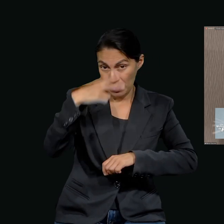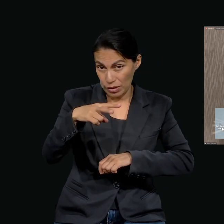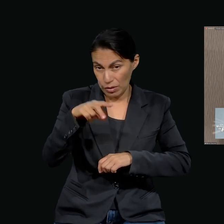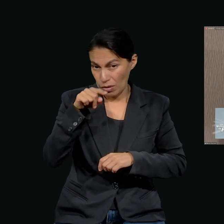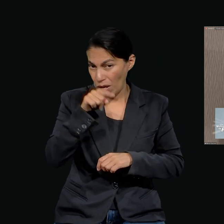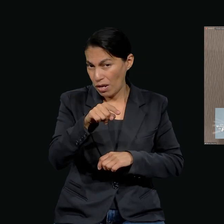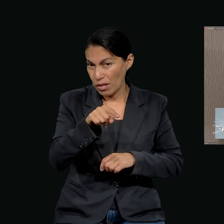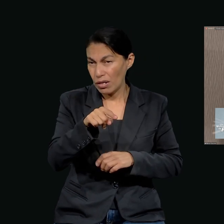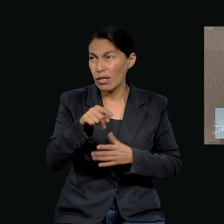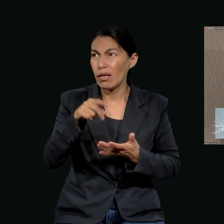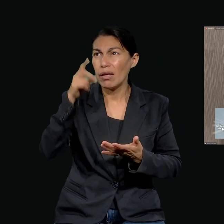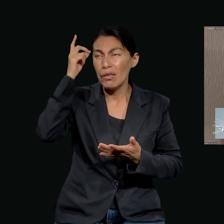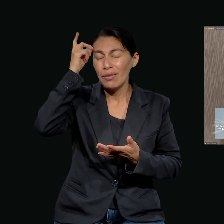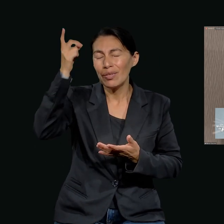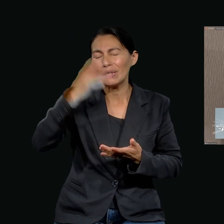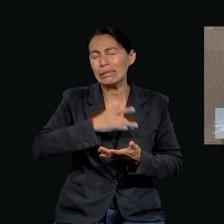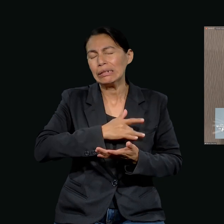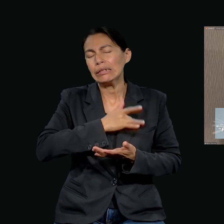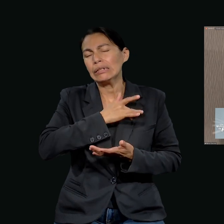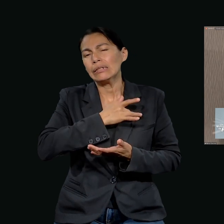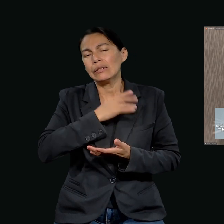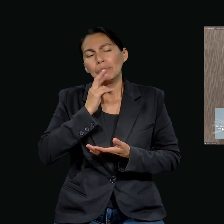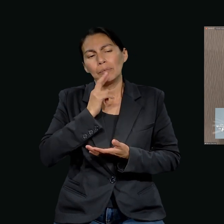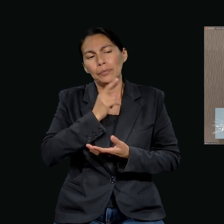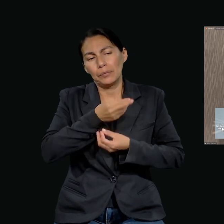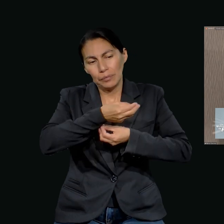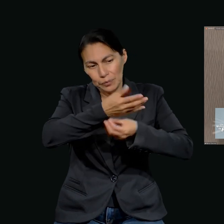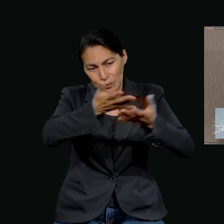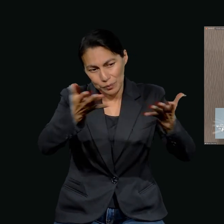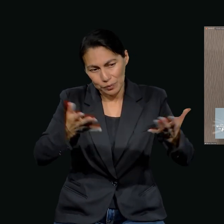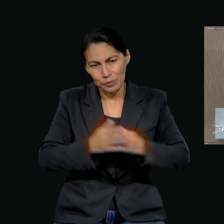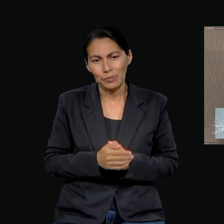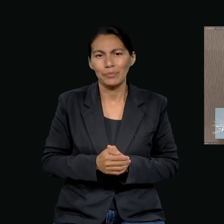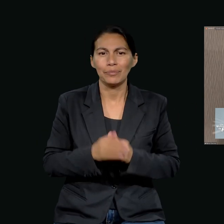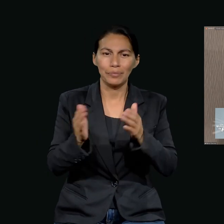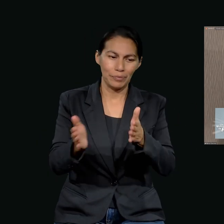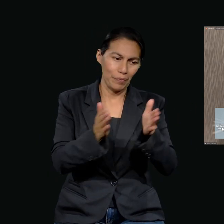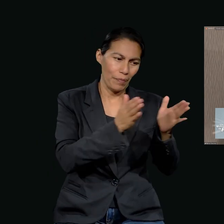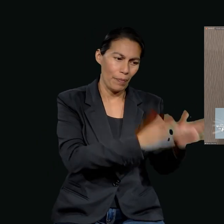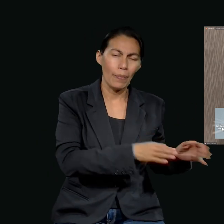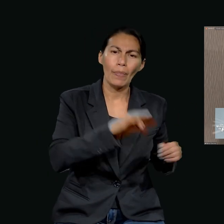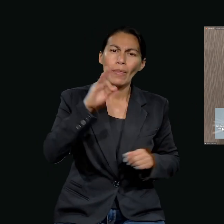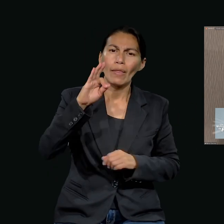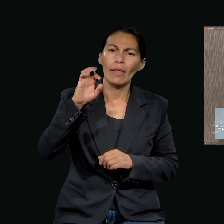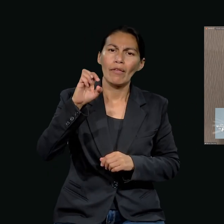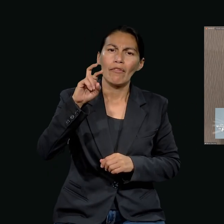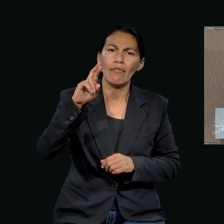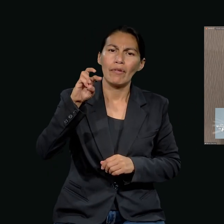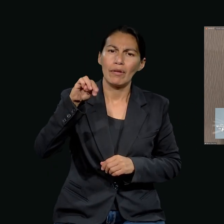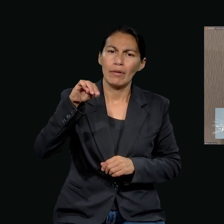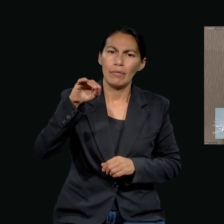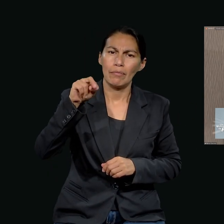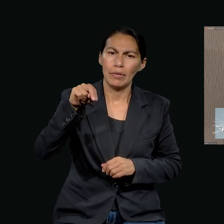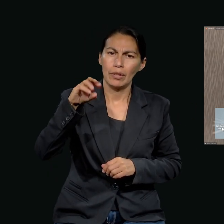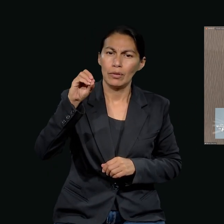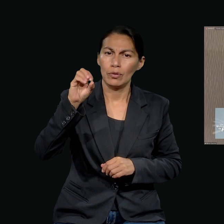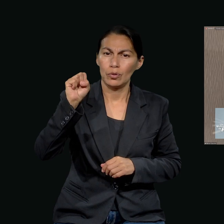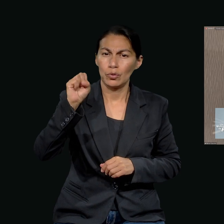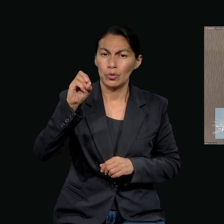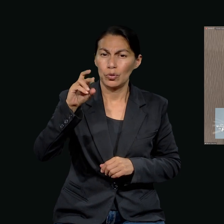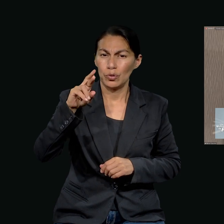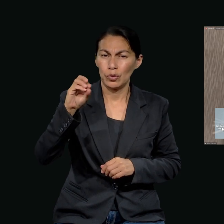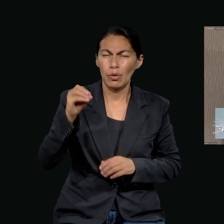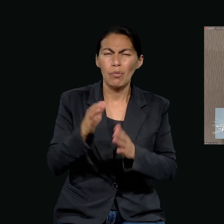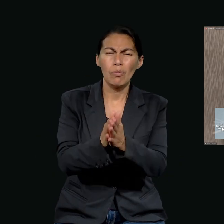centro De influencia Del distrito De Pajarito En Coacalco Estado de México Muchas gracias Y el eterno Les